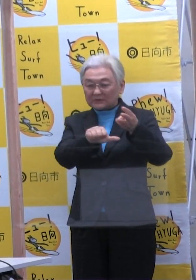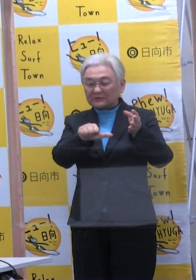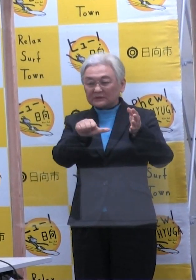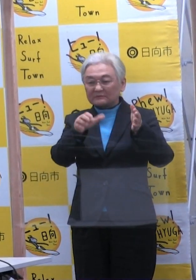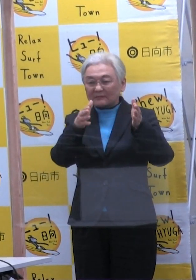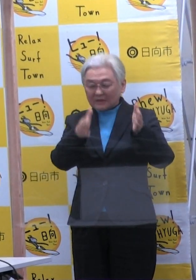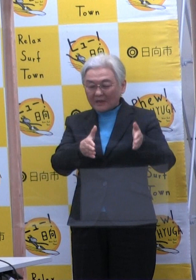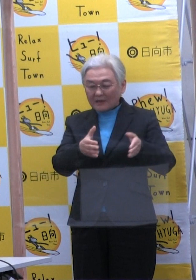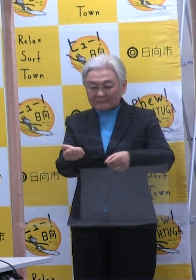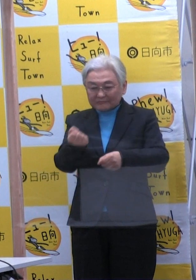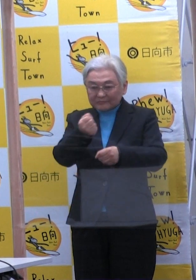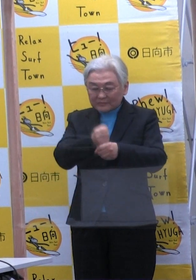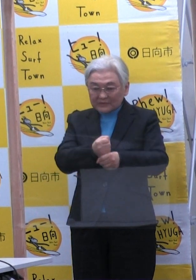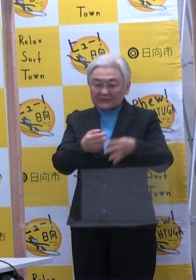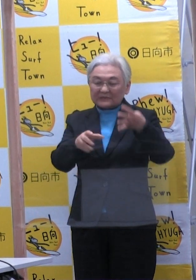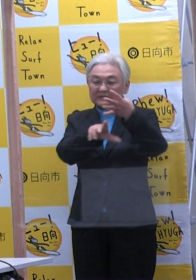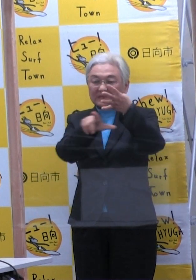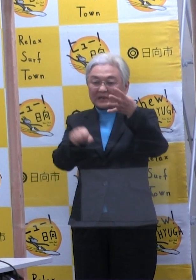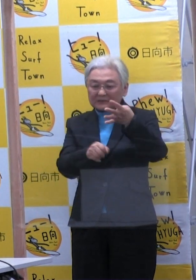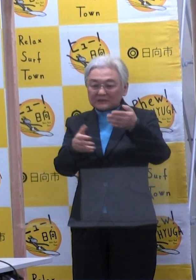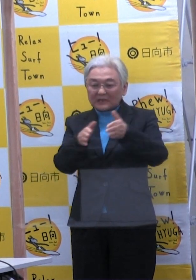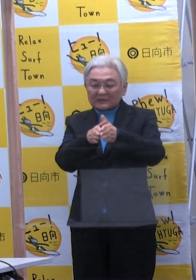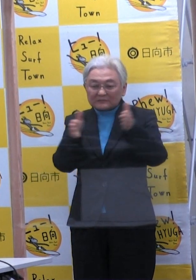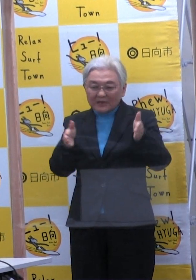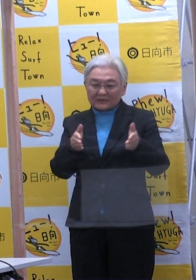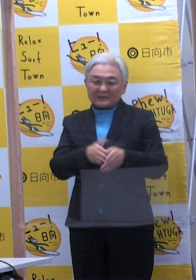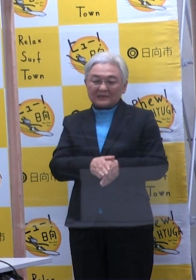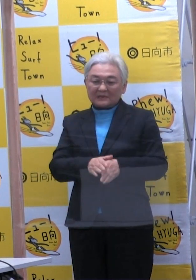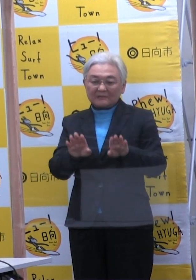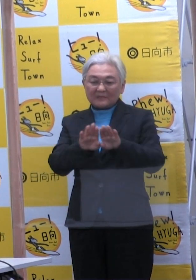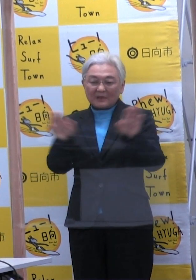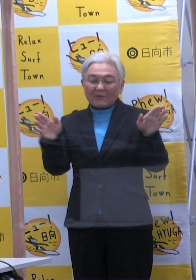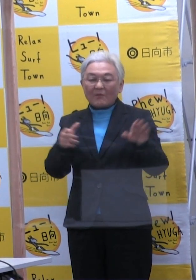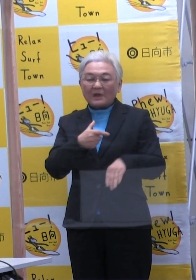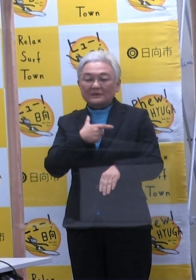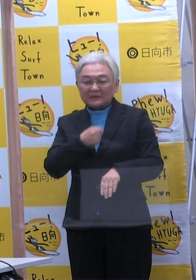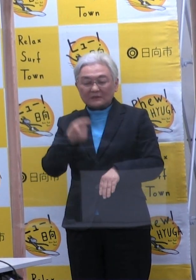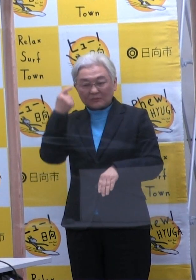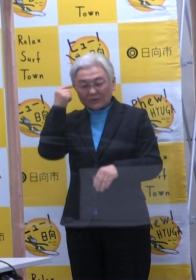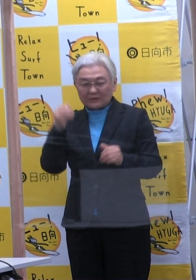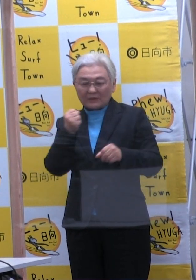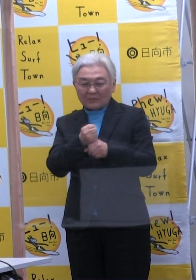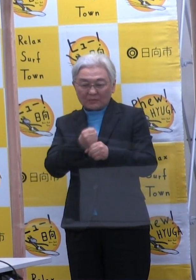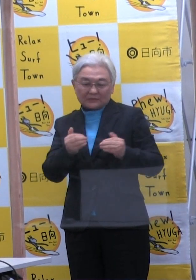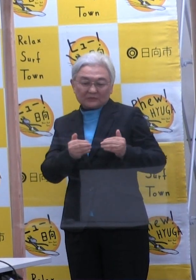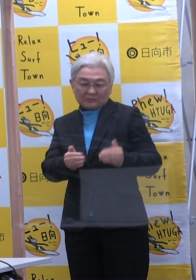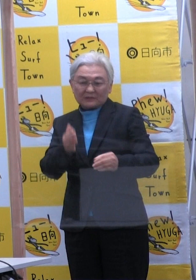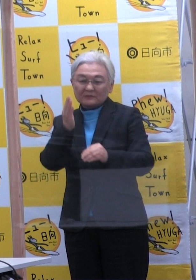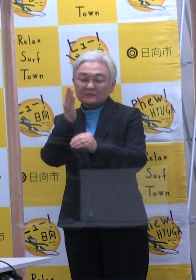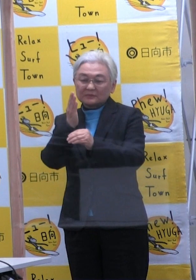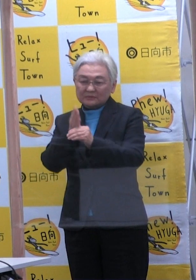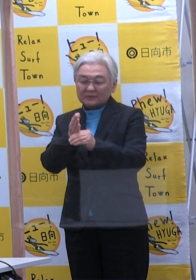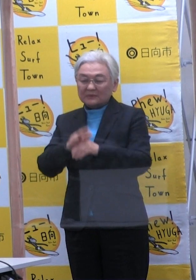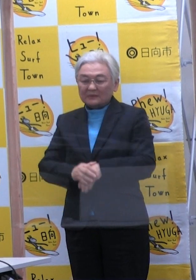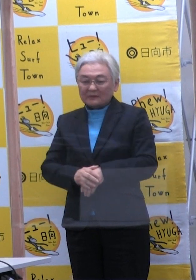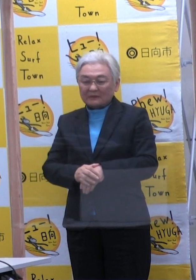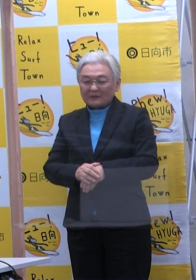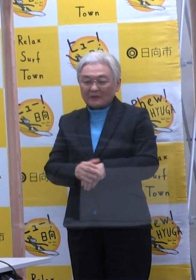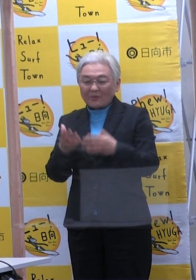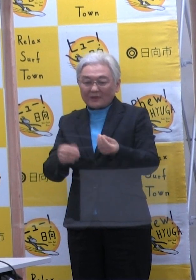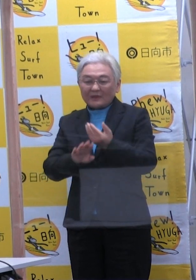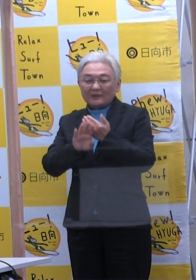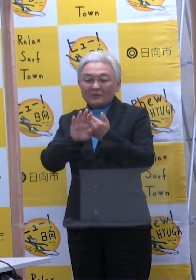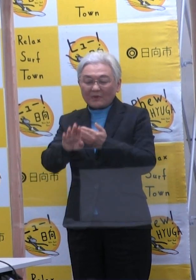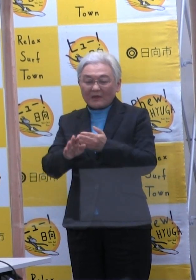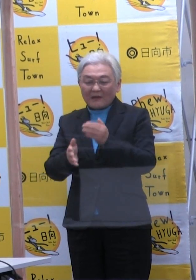成、4月上旬の供用開始を目指して工事を進めているところです。完成後は新